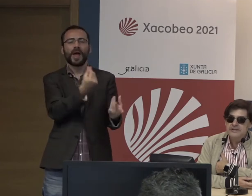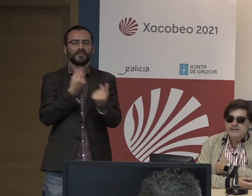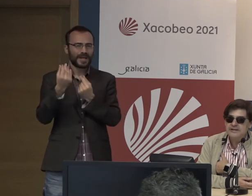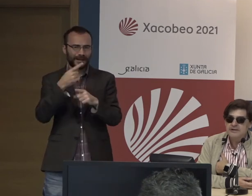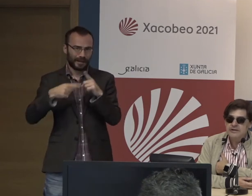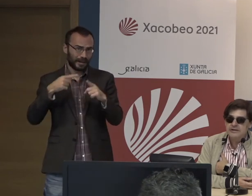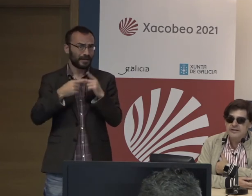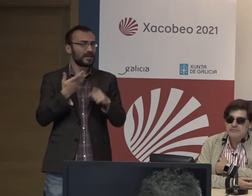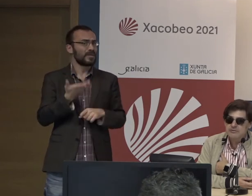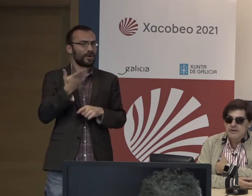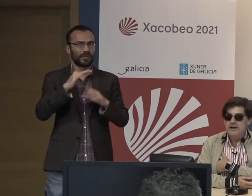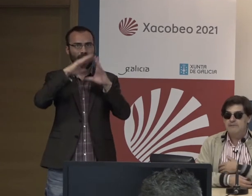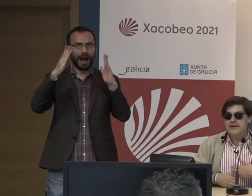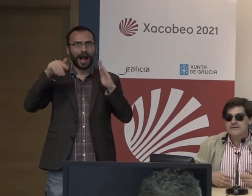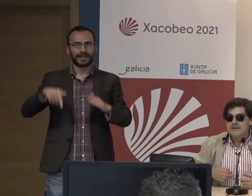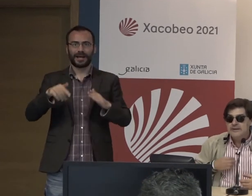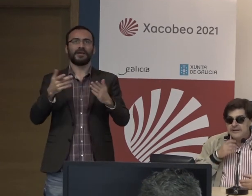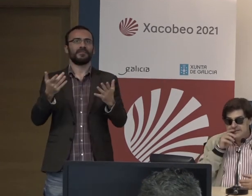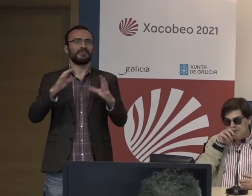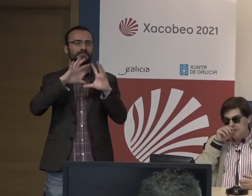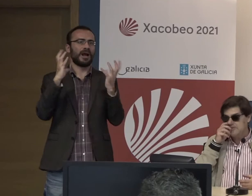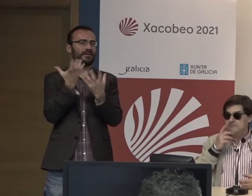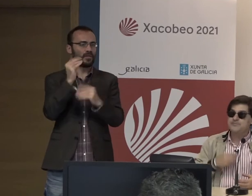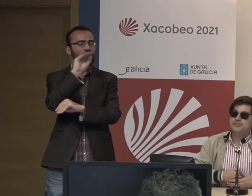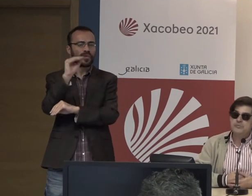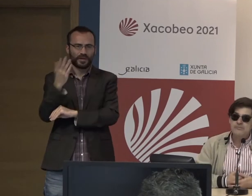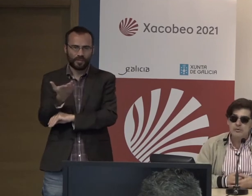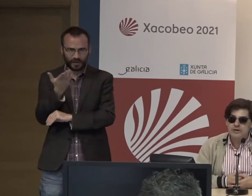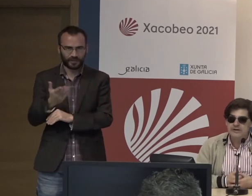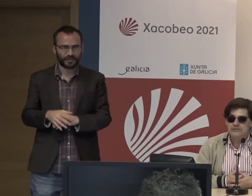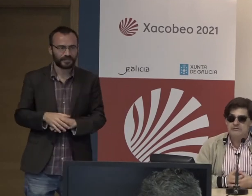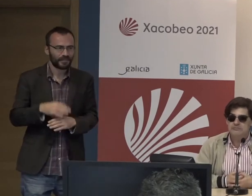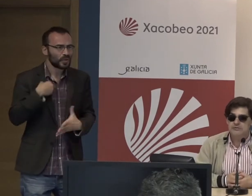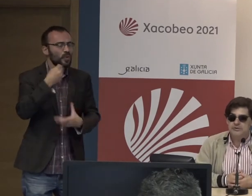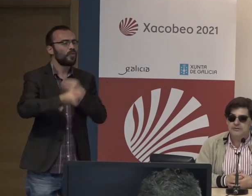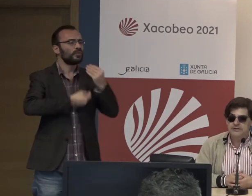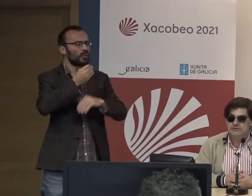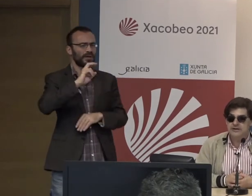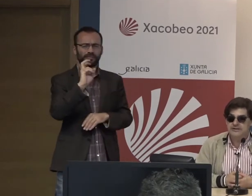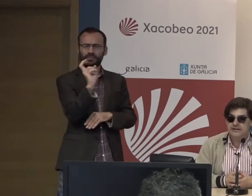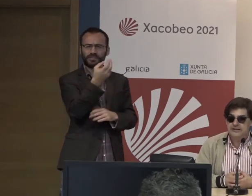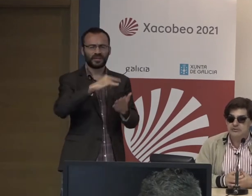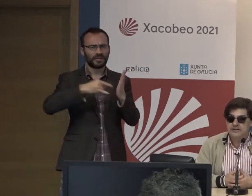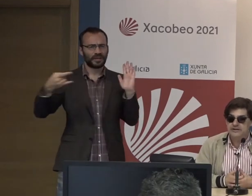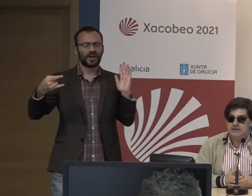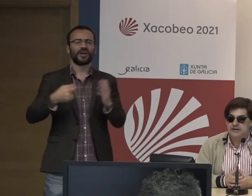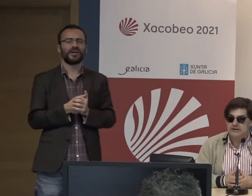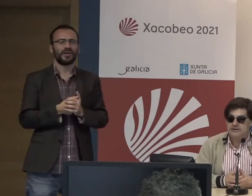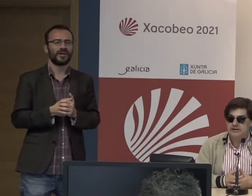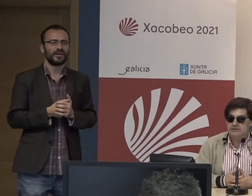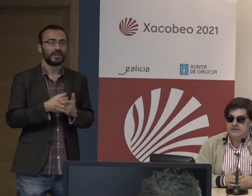el planeta, esta casa única que tenemos. En fin, estamos utilizando un montón de tecnologías y de dos de